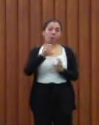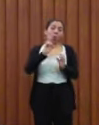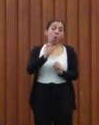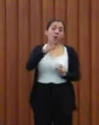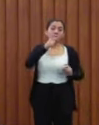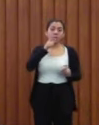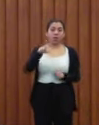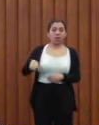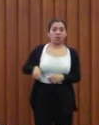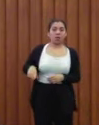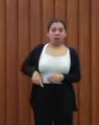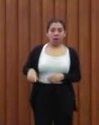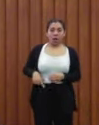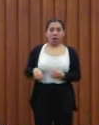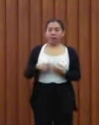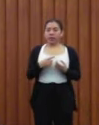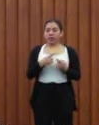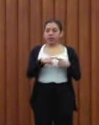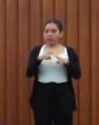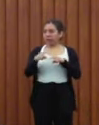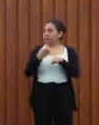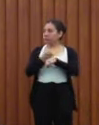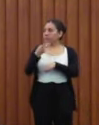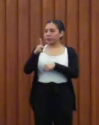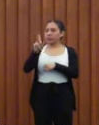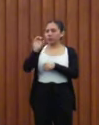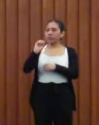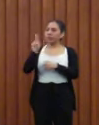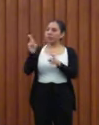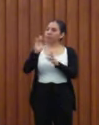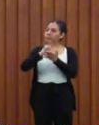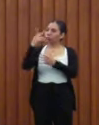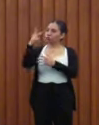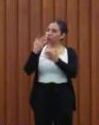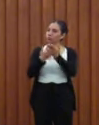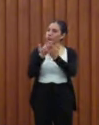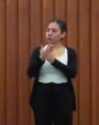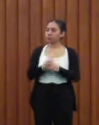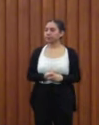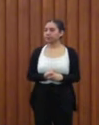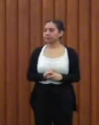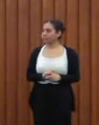en algunos pocos estados, ¿no? Pero la retomamos tu propuesta, por supuesto.